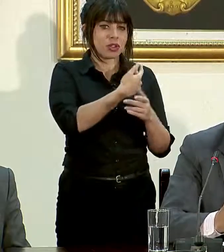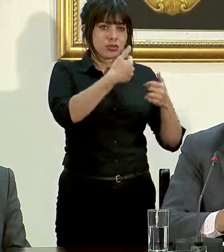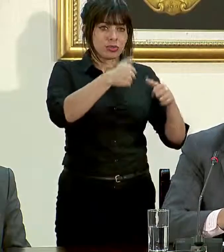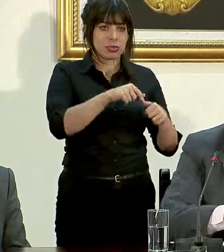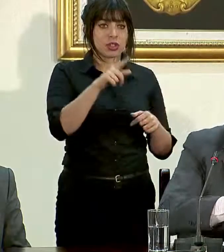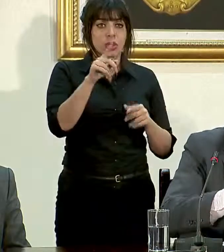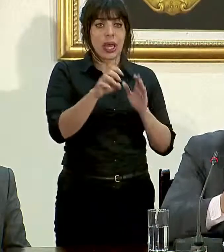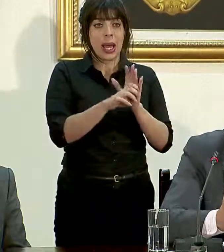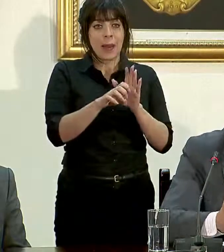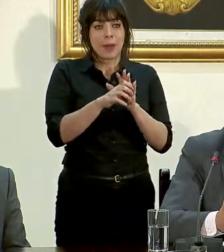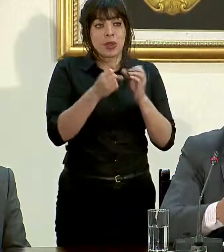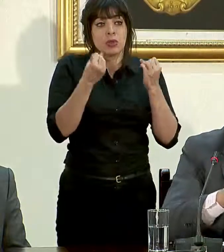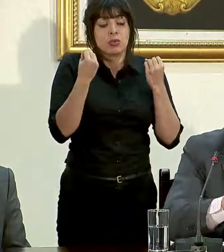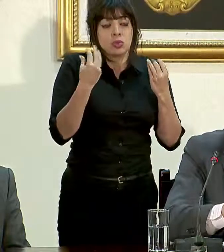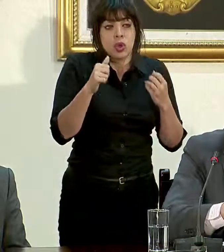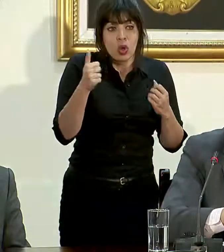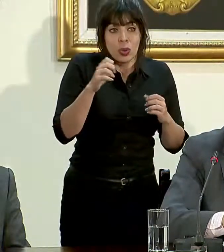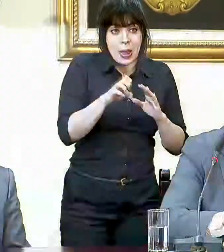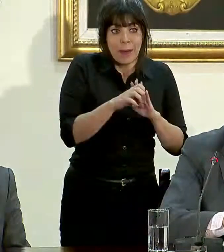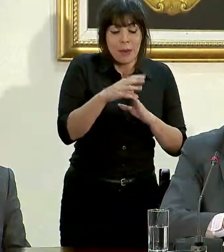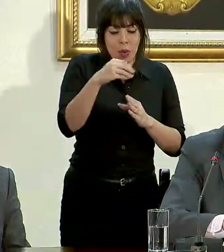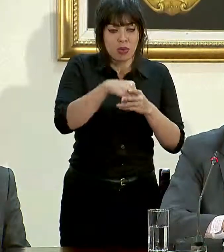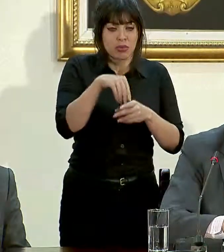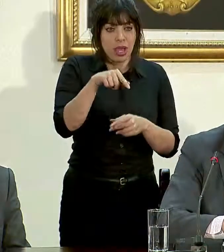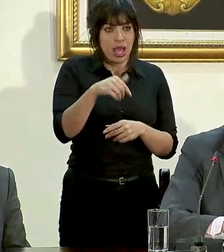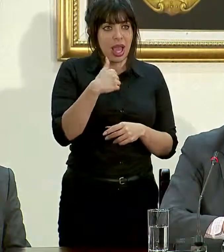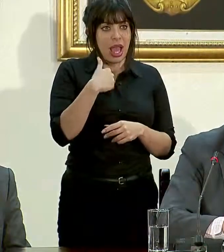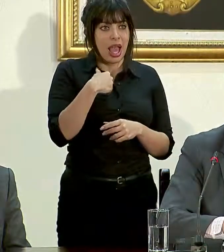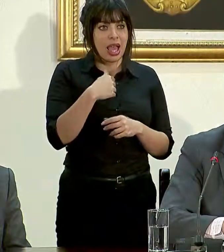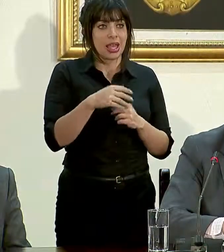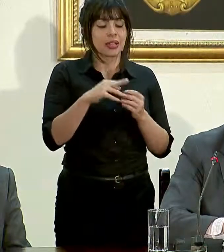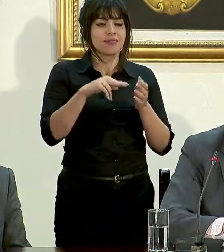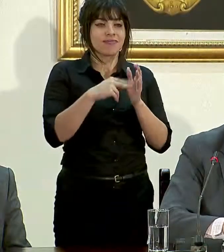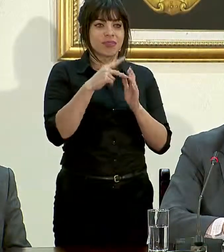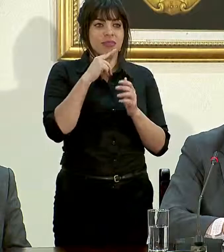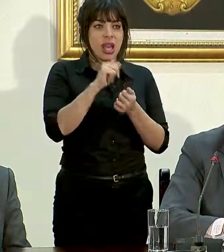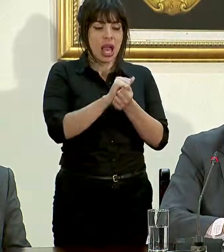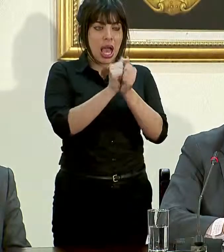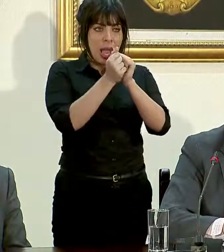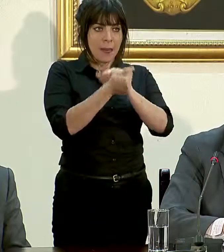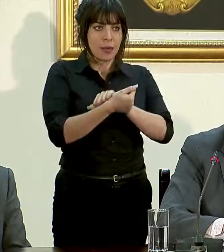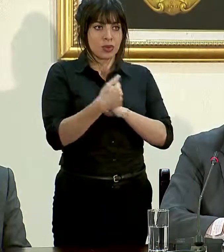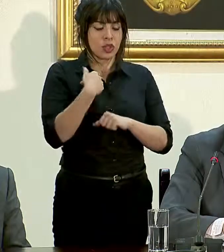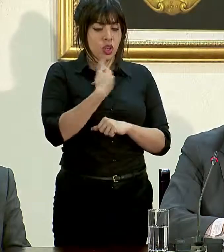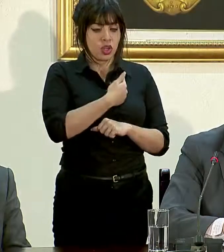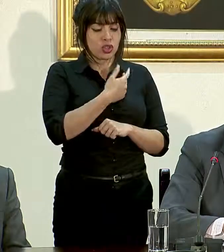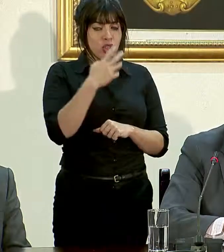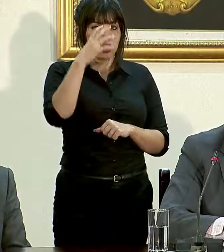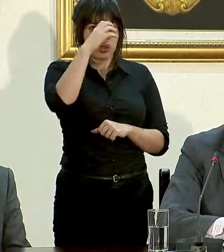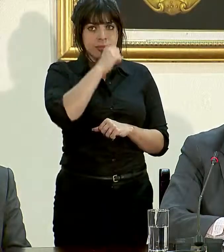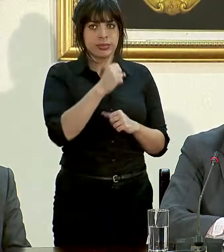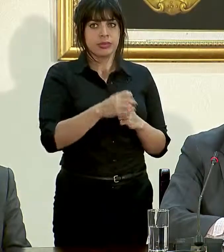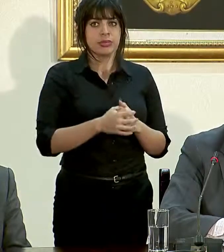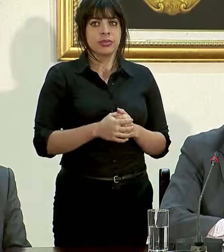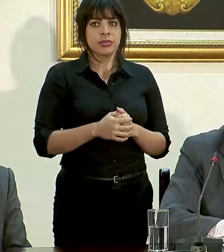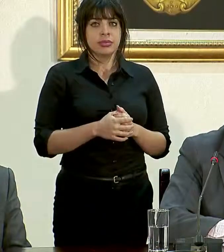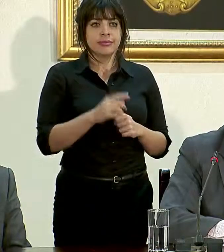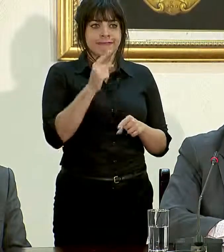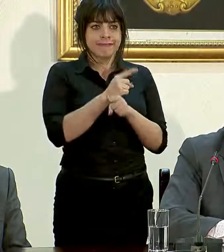Esos son ejemplos de muchos otros que están ahí contenidos y que constituyen cambios a lo que nosotros considerábamos